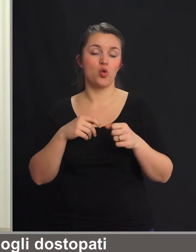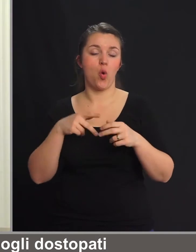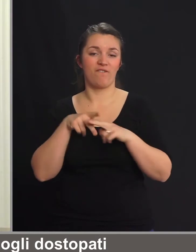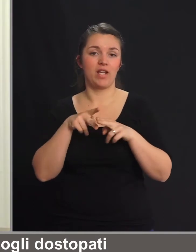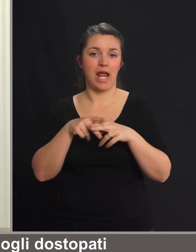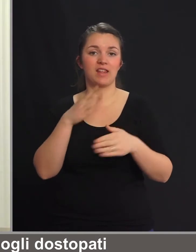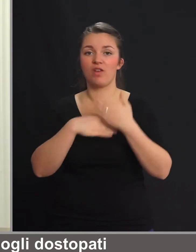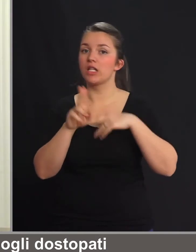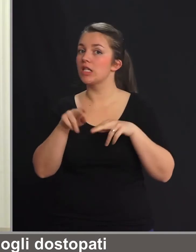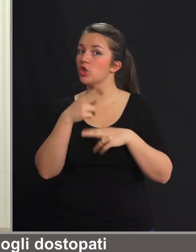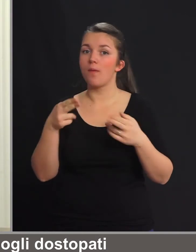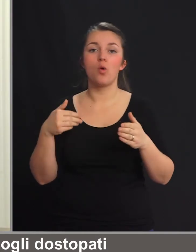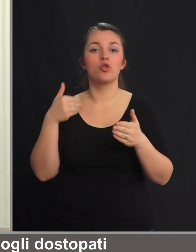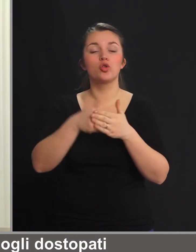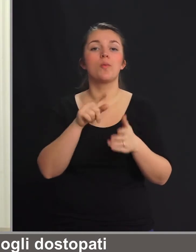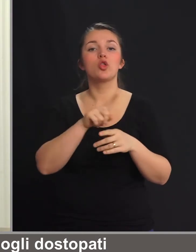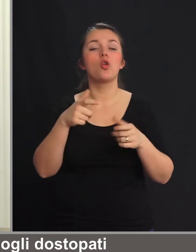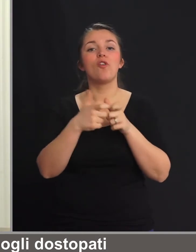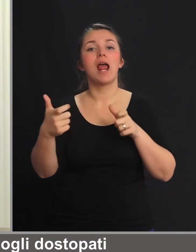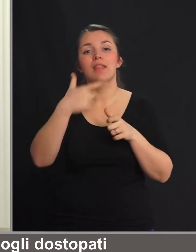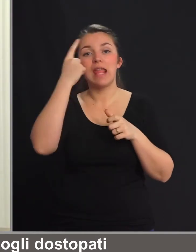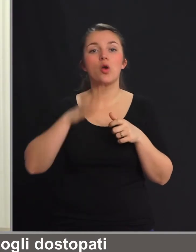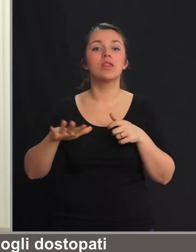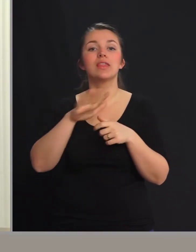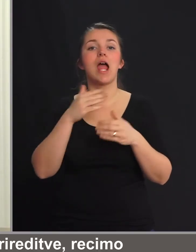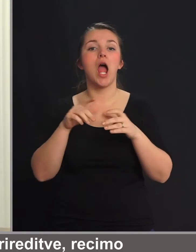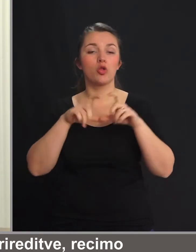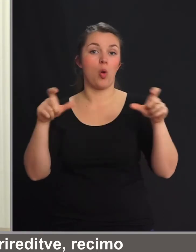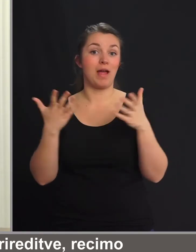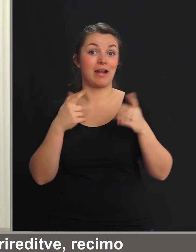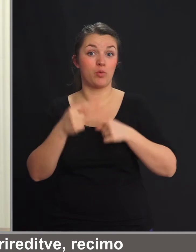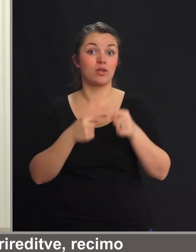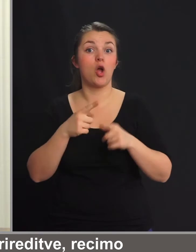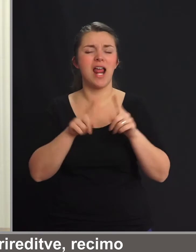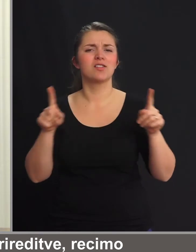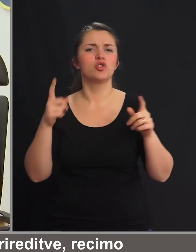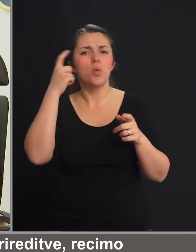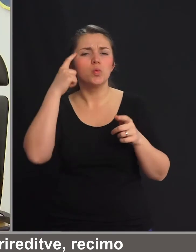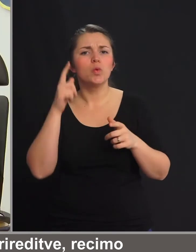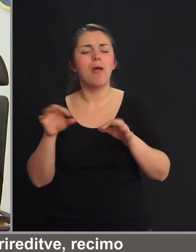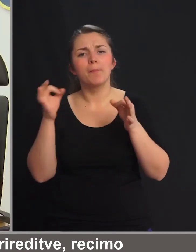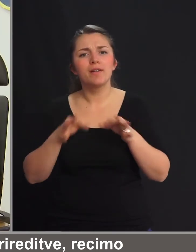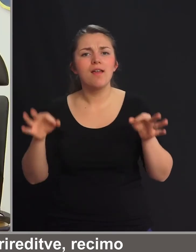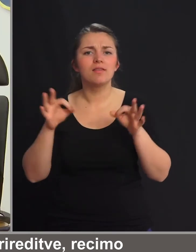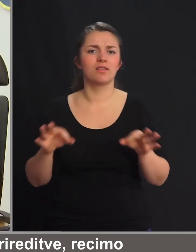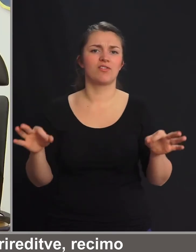gibalno ovirani invalidi niso mogli dostopati do dvorane Narodnega doma, kjer potekajo različne kulturne